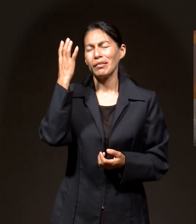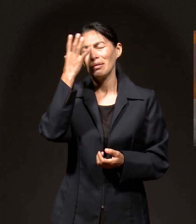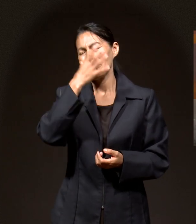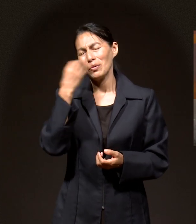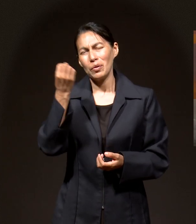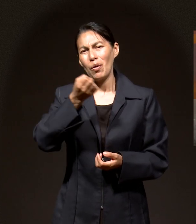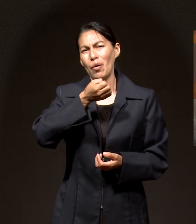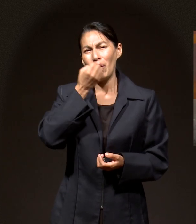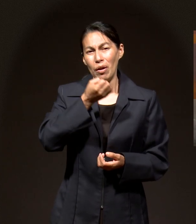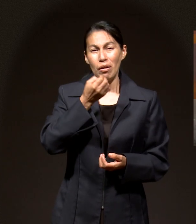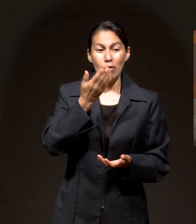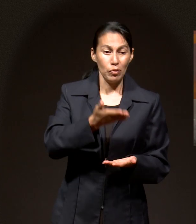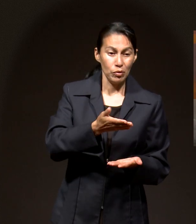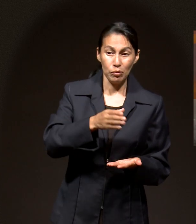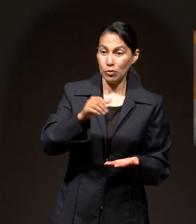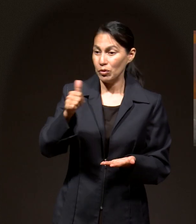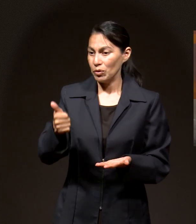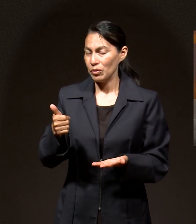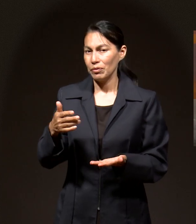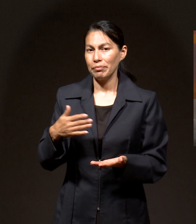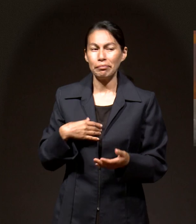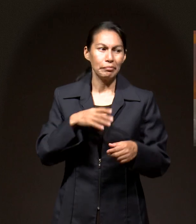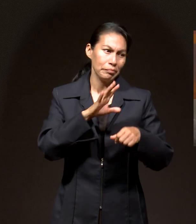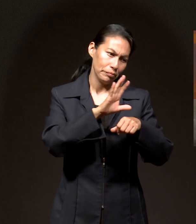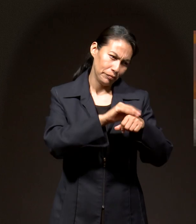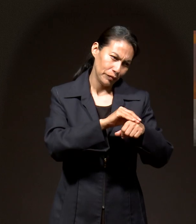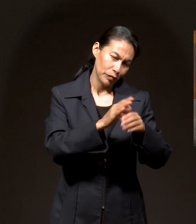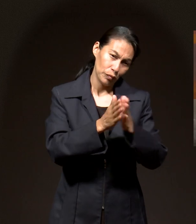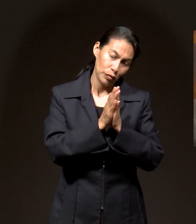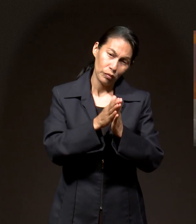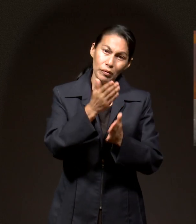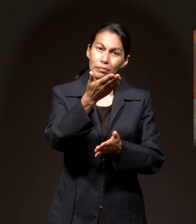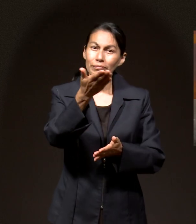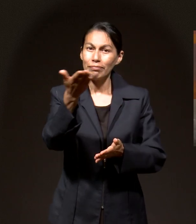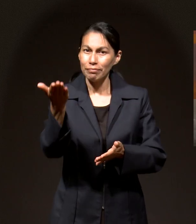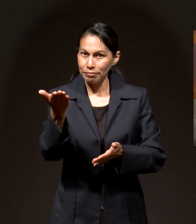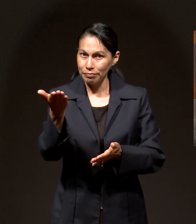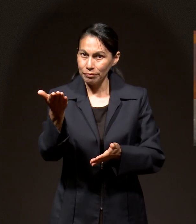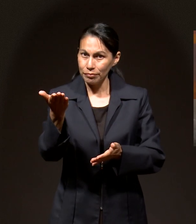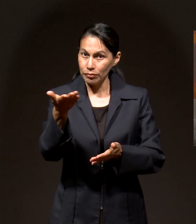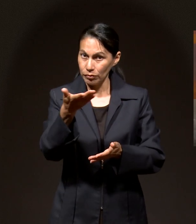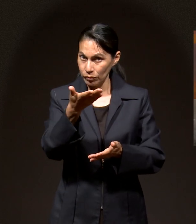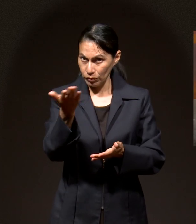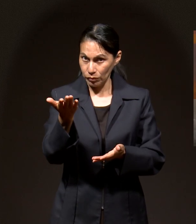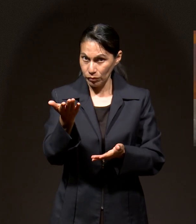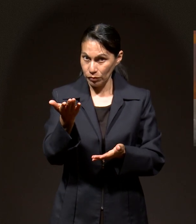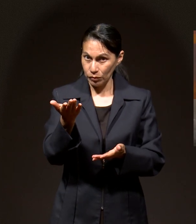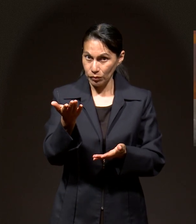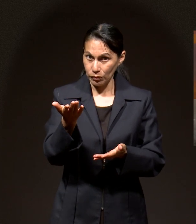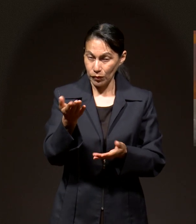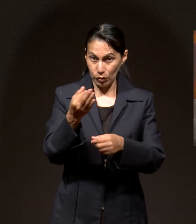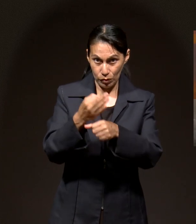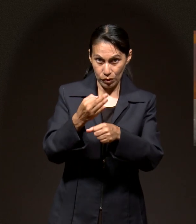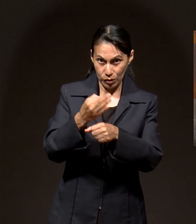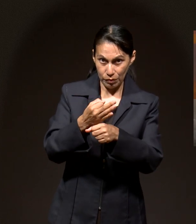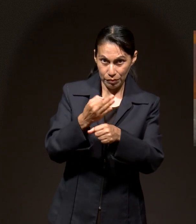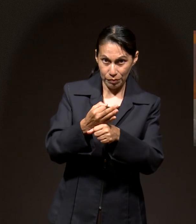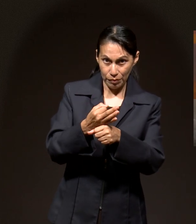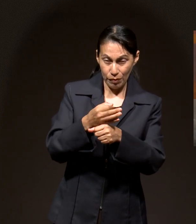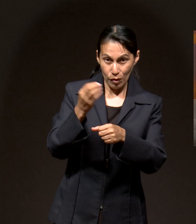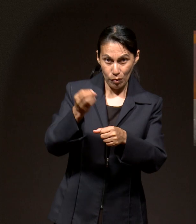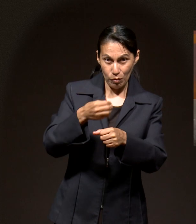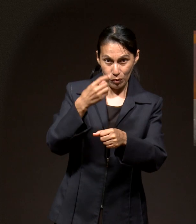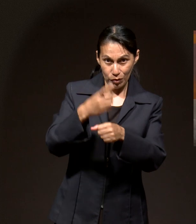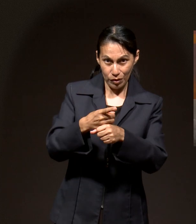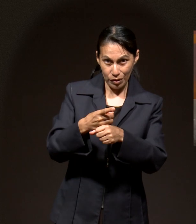oportunidad de orar los unos por los otros. Con su permiso, me gustaría también referirme al auditorio. Sin duda, adelante. No dejemos,